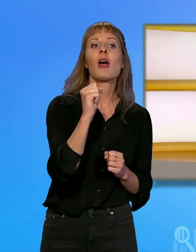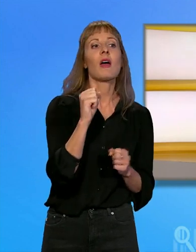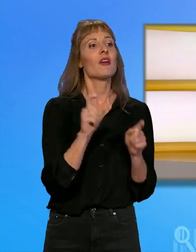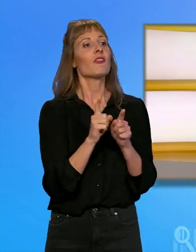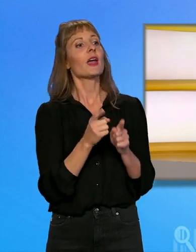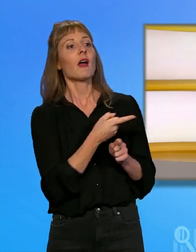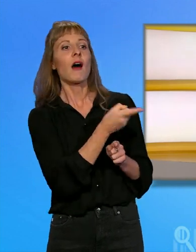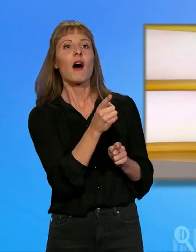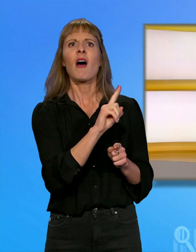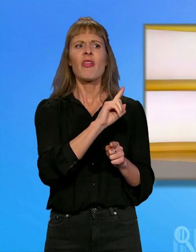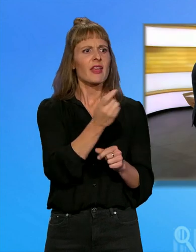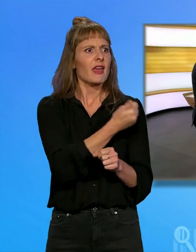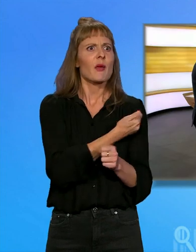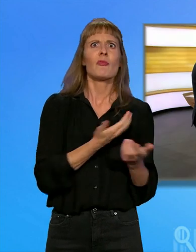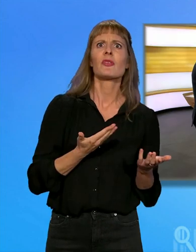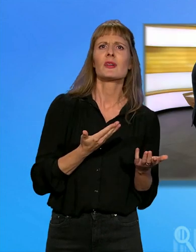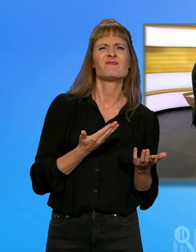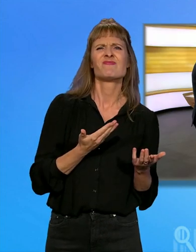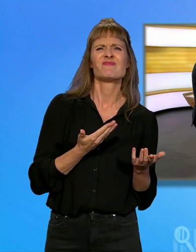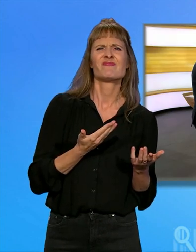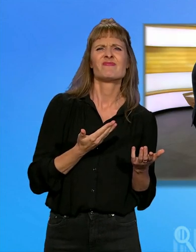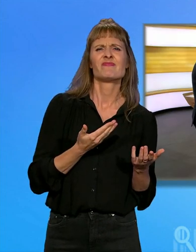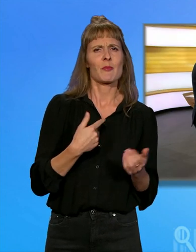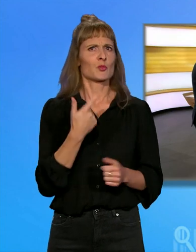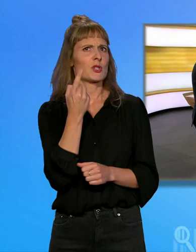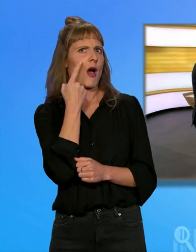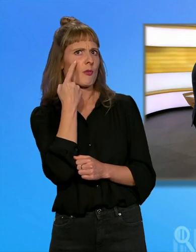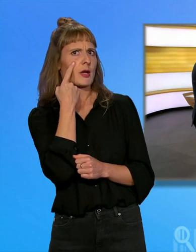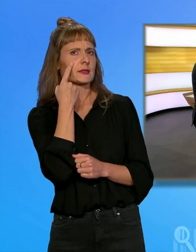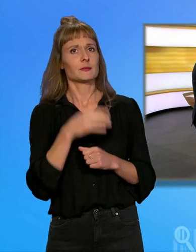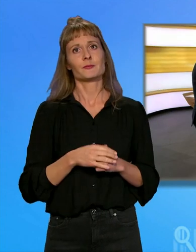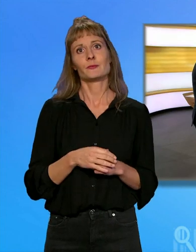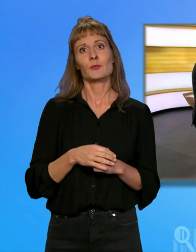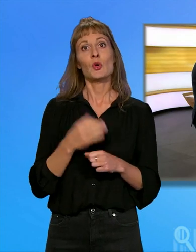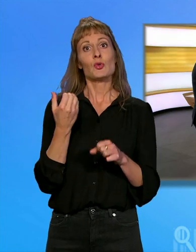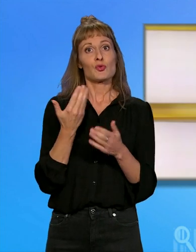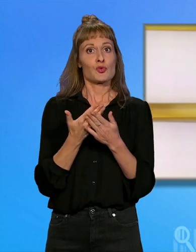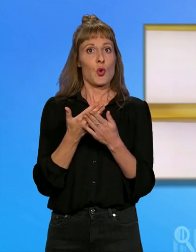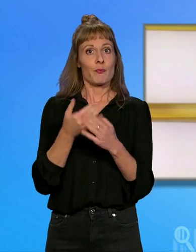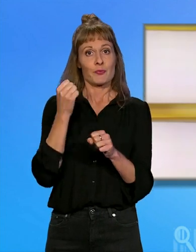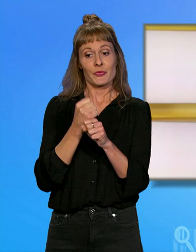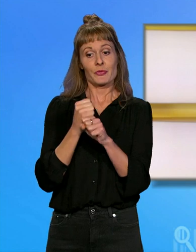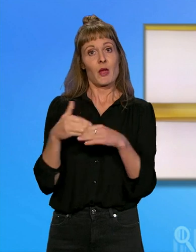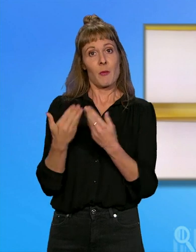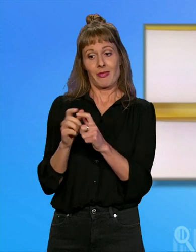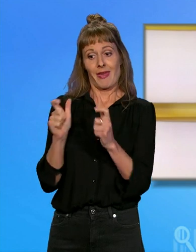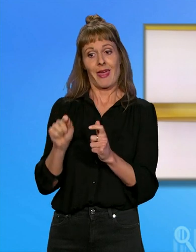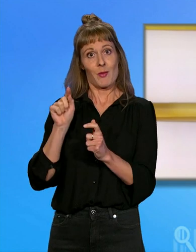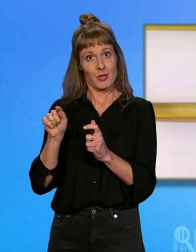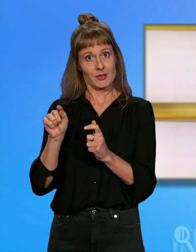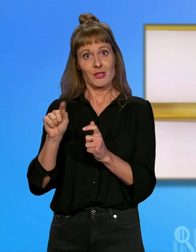das darf er natürlich, muss er verhindern. Und darum muss er in so einem Fall sowieso allgemein bei dem Zertifikat, das er anschauen will, er muss die